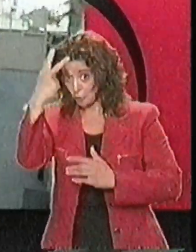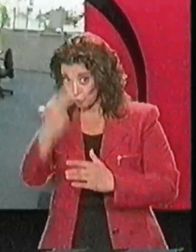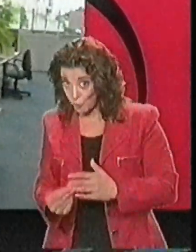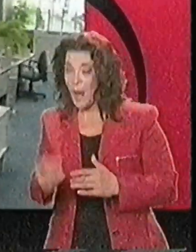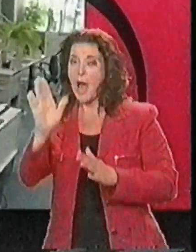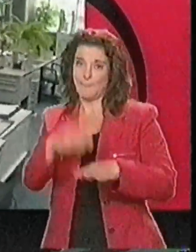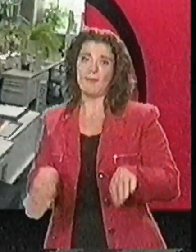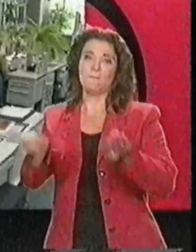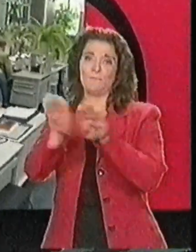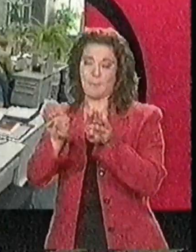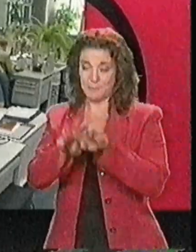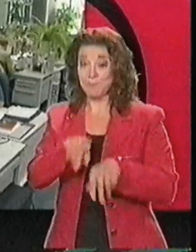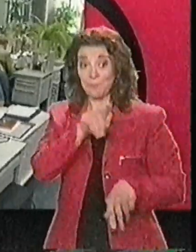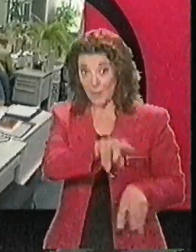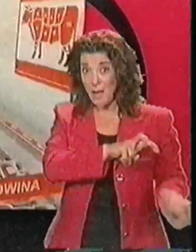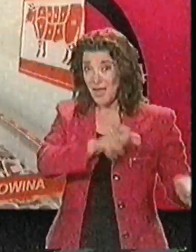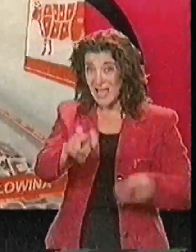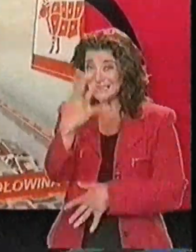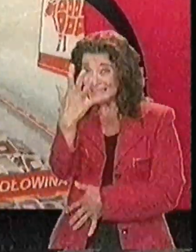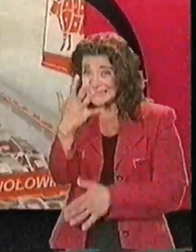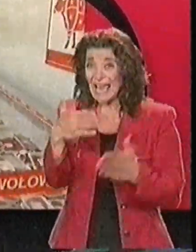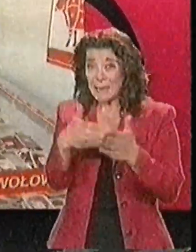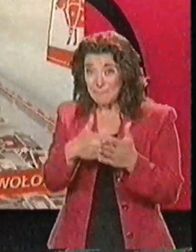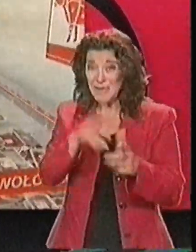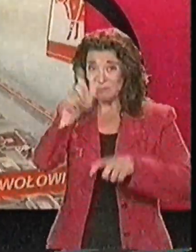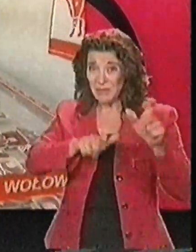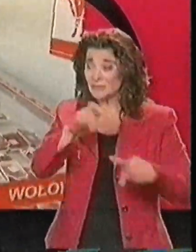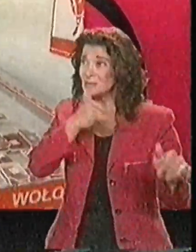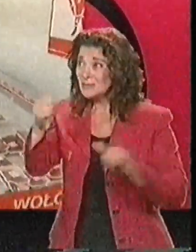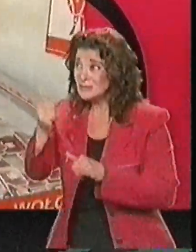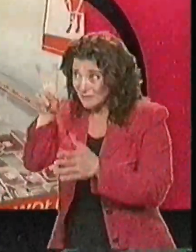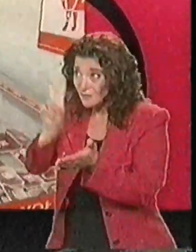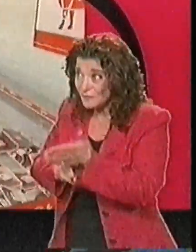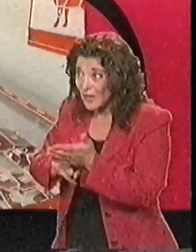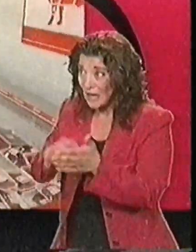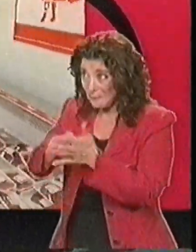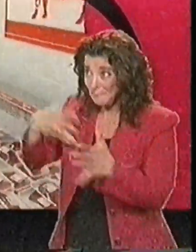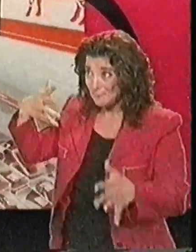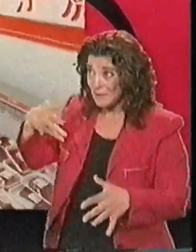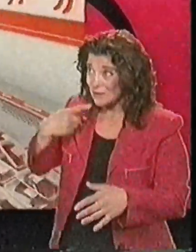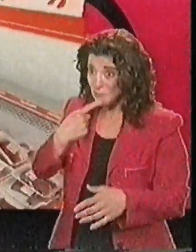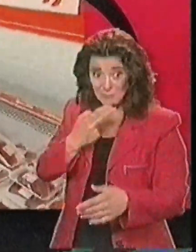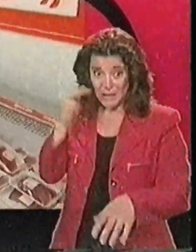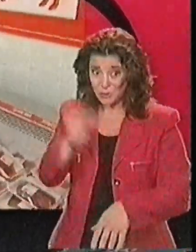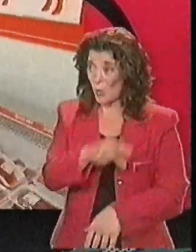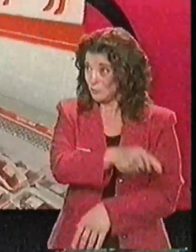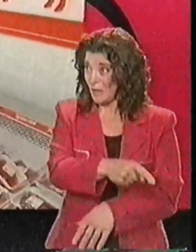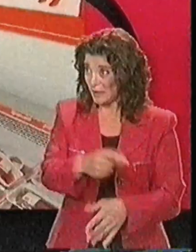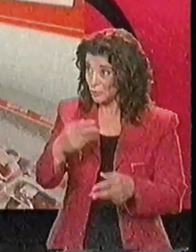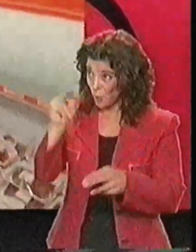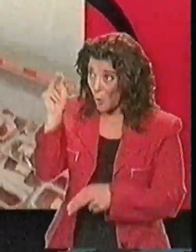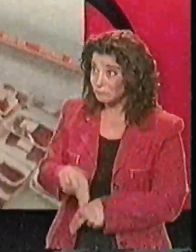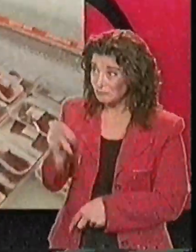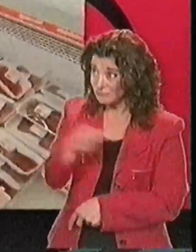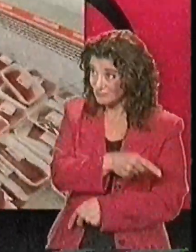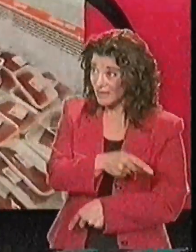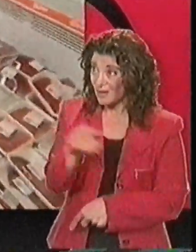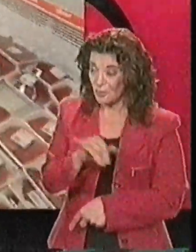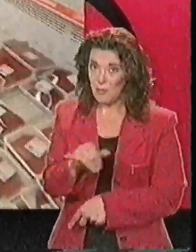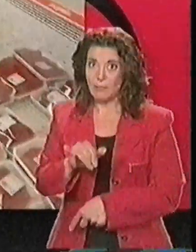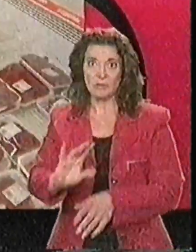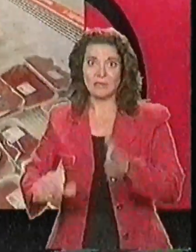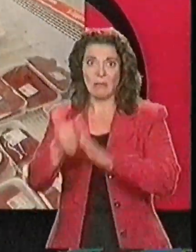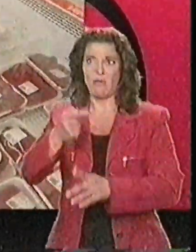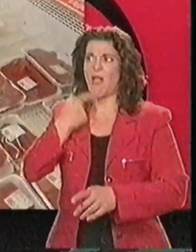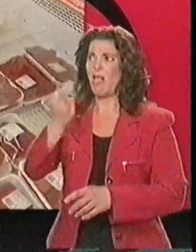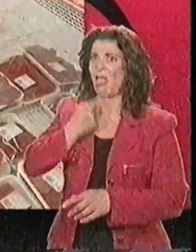déjà téléphoné pour signaler des augmentations de prix qui ne leur semblaient pas normales. En tête des réclamations, le sucre bien sûr,